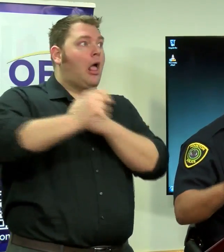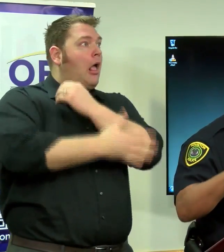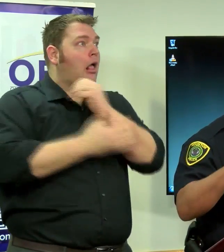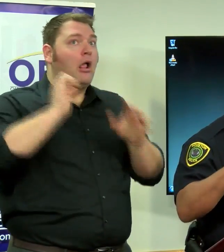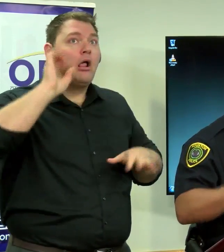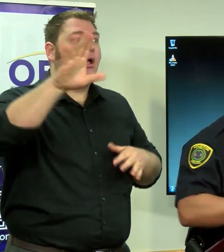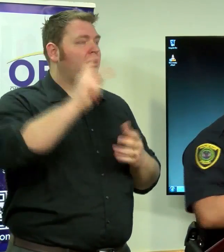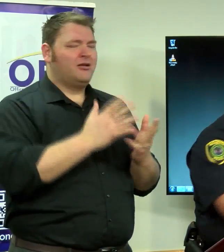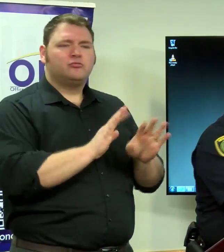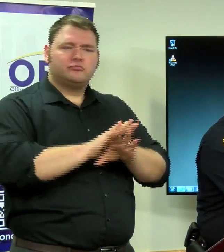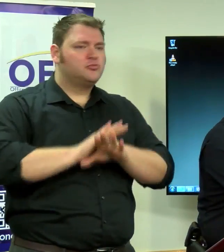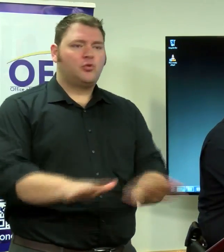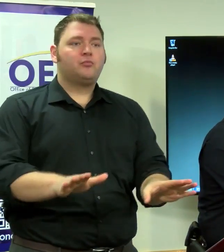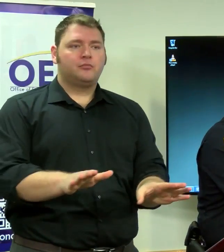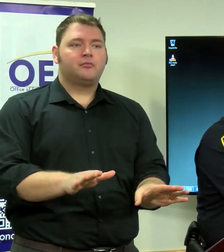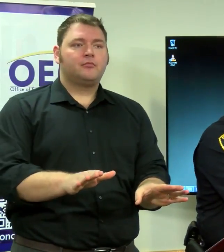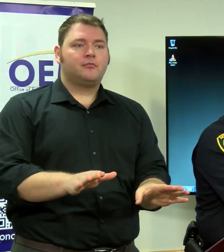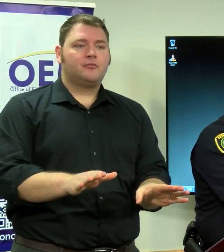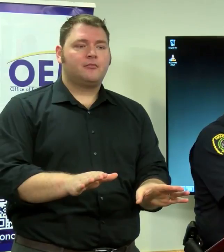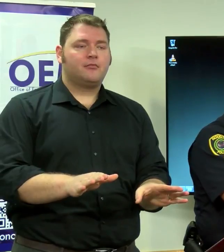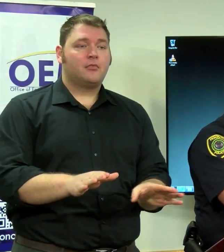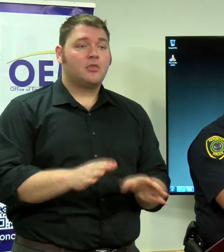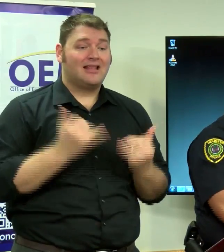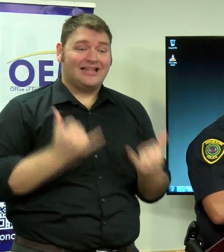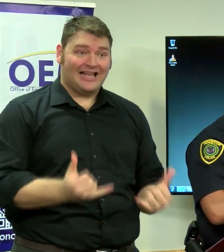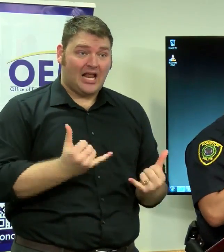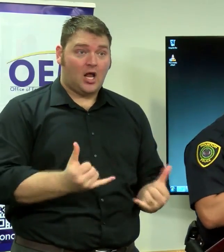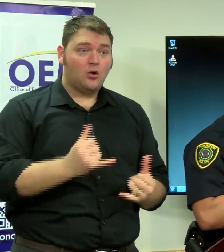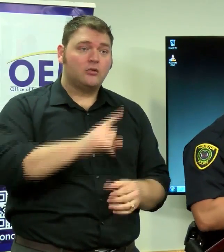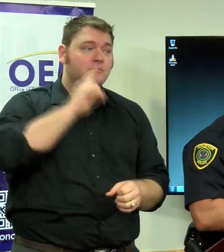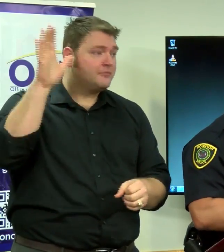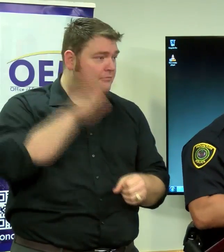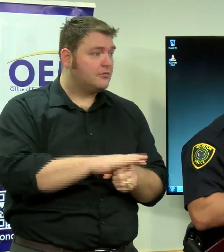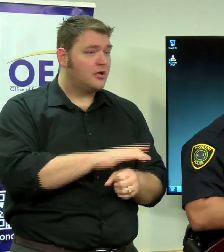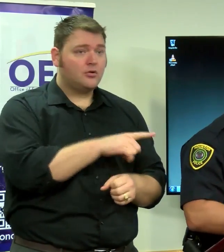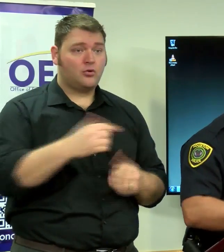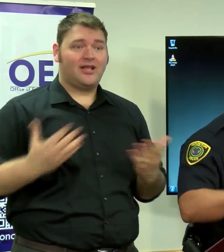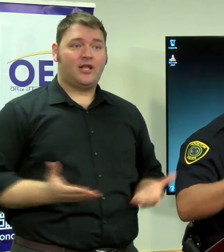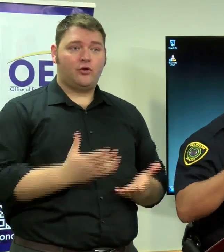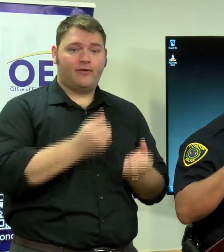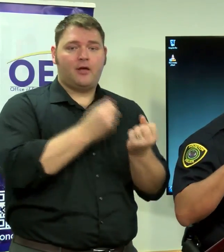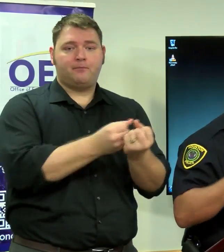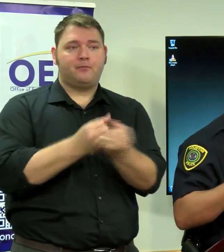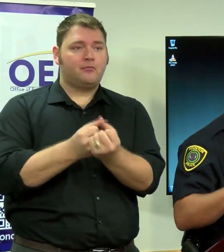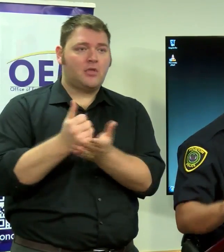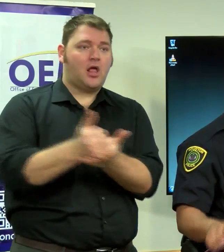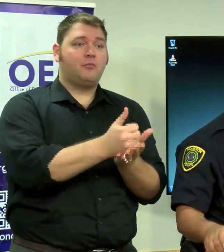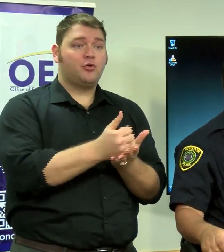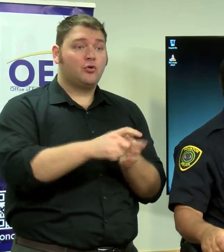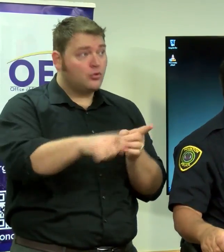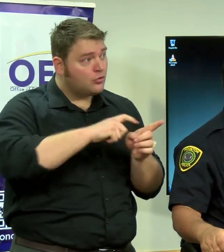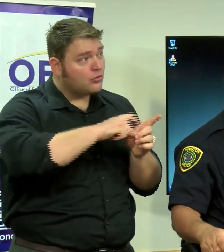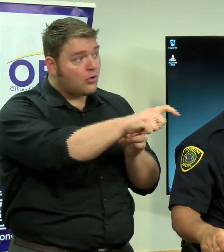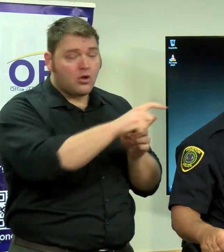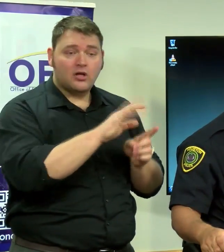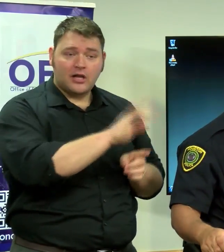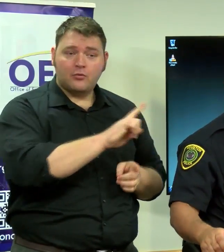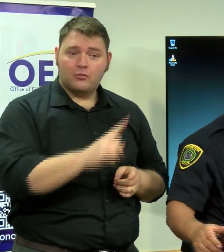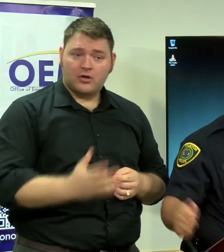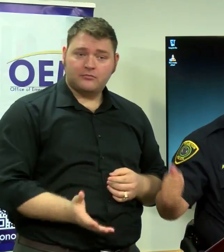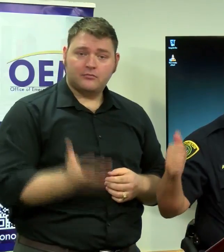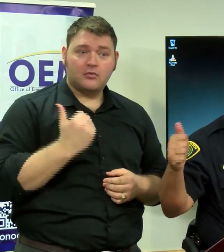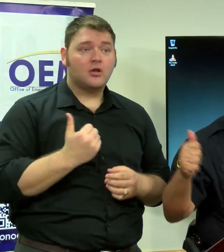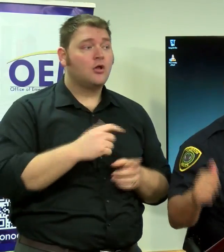vida. Les garantizo, usted lo dio del alcalde, que estamos aquí para servirle. Marque el 911, llame a los